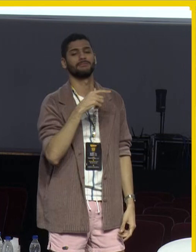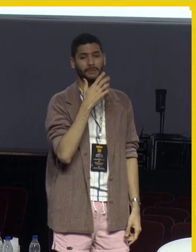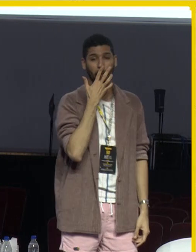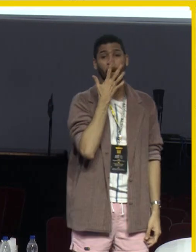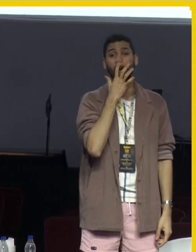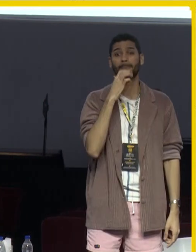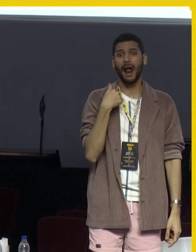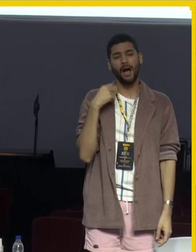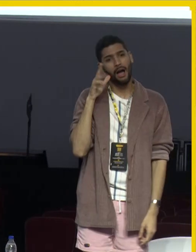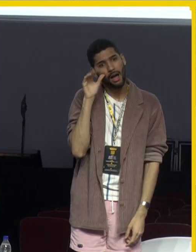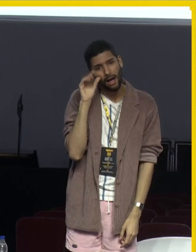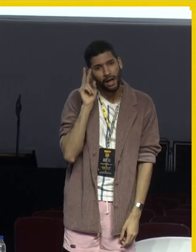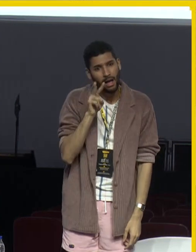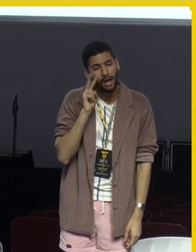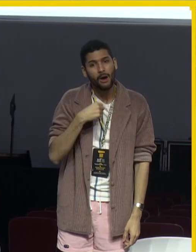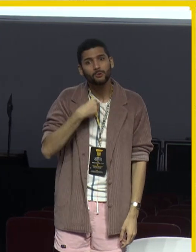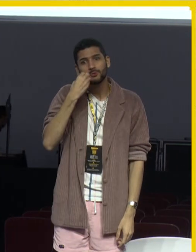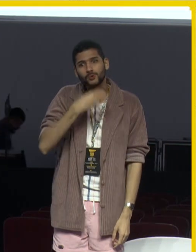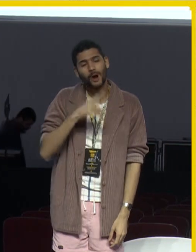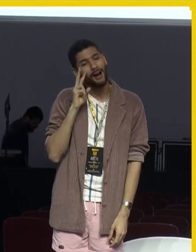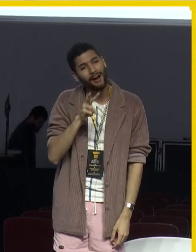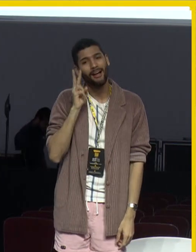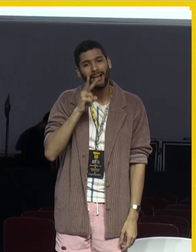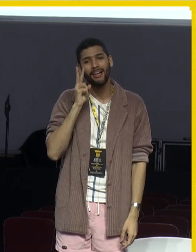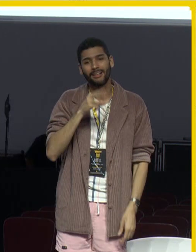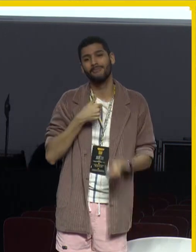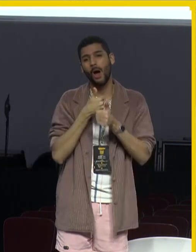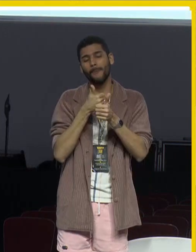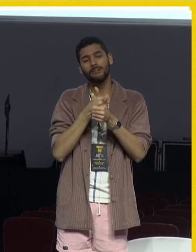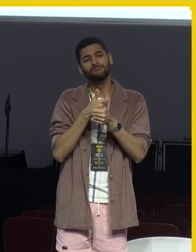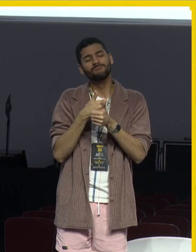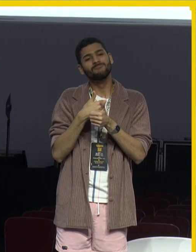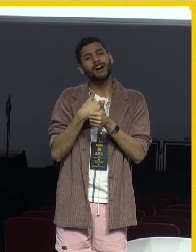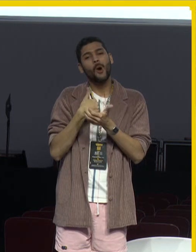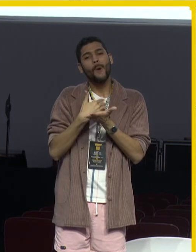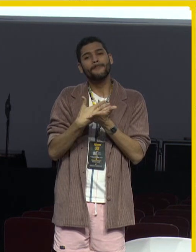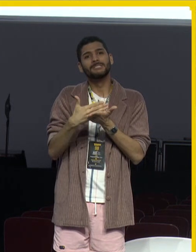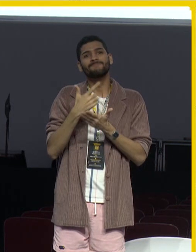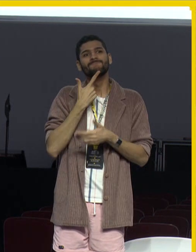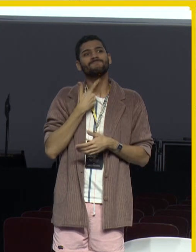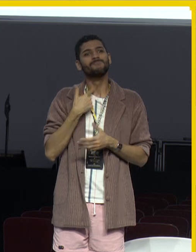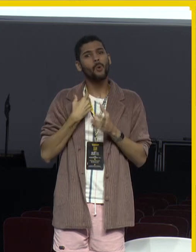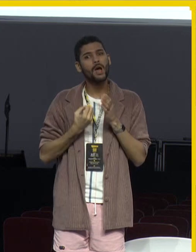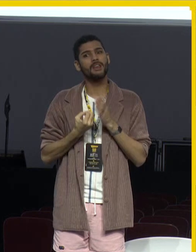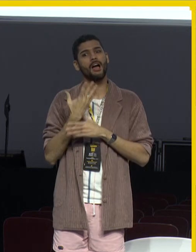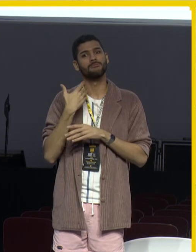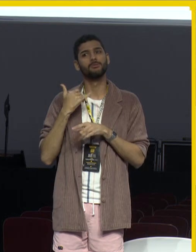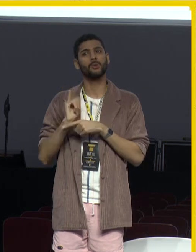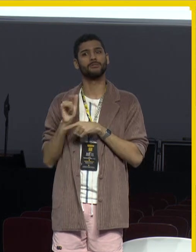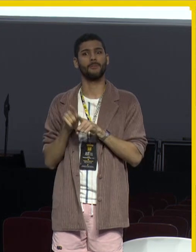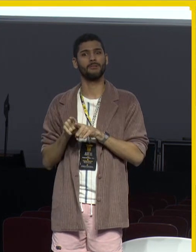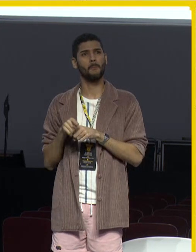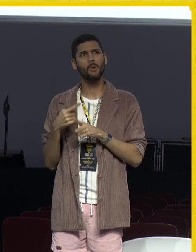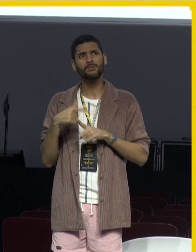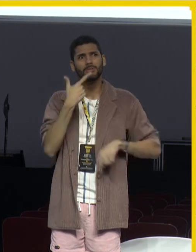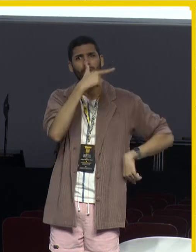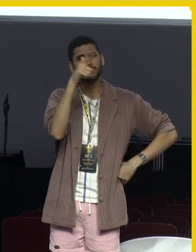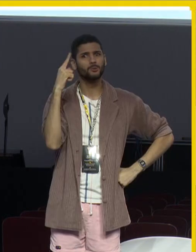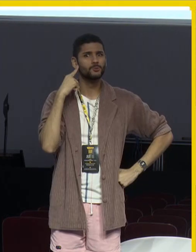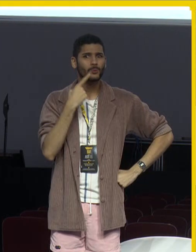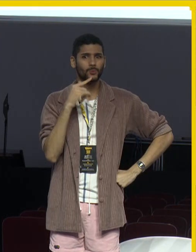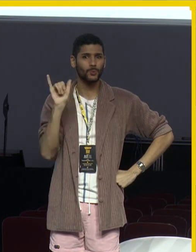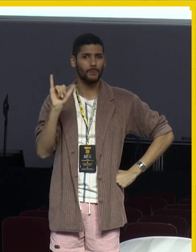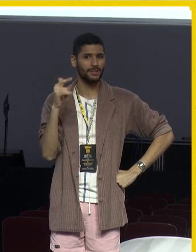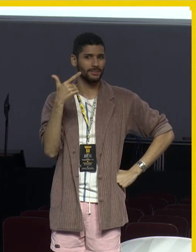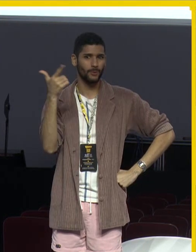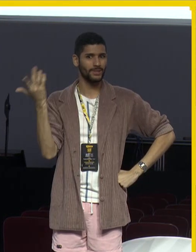é começou a aparecer legendas há muito tempo eu comecei a acompanhar o trabalho e aí eu falei eu preciso também criar